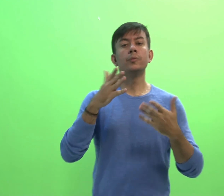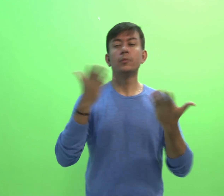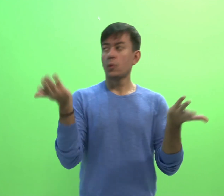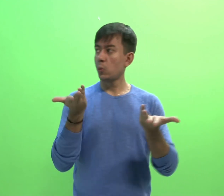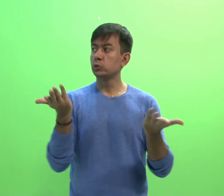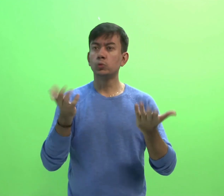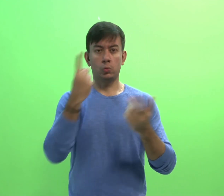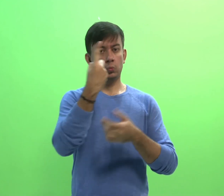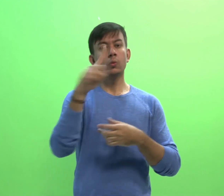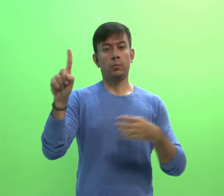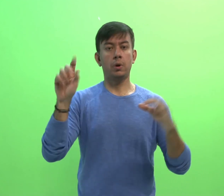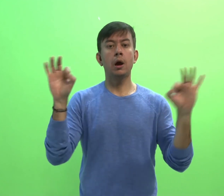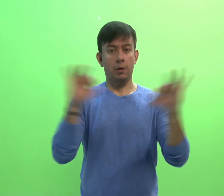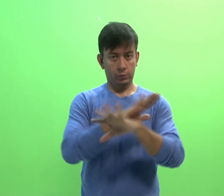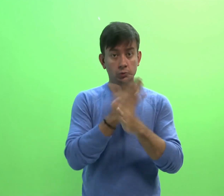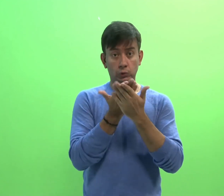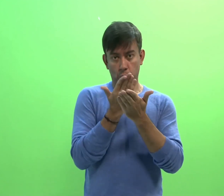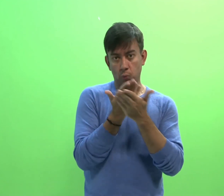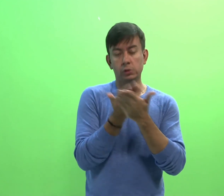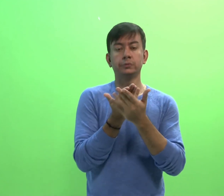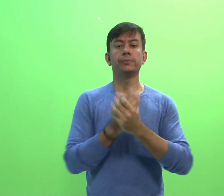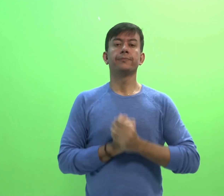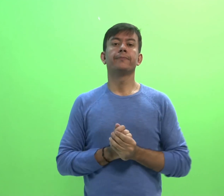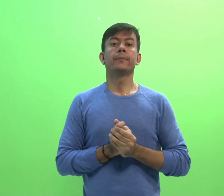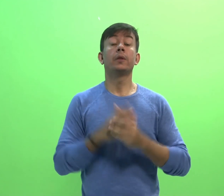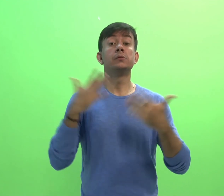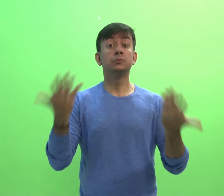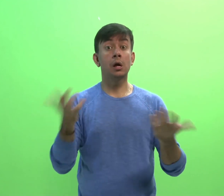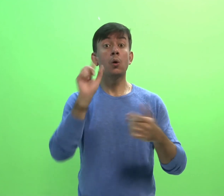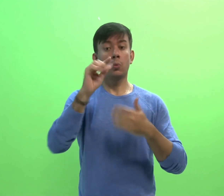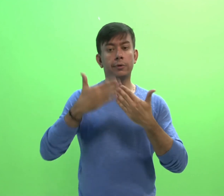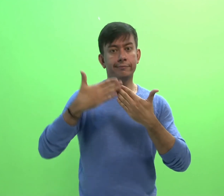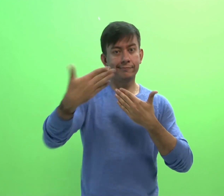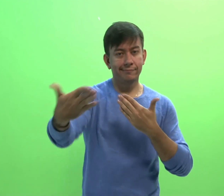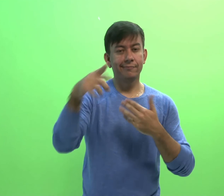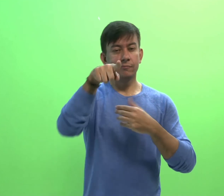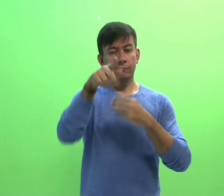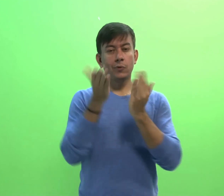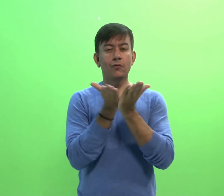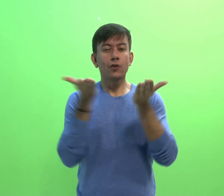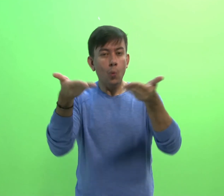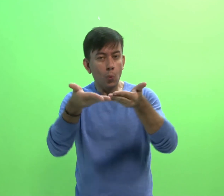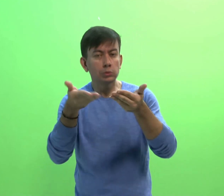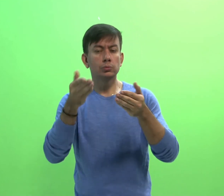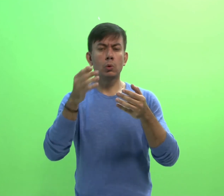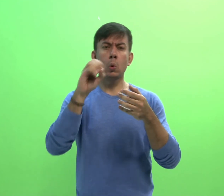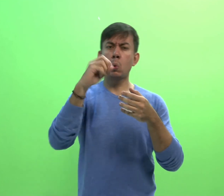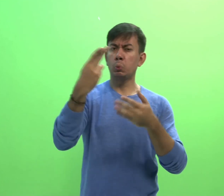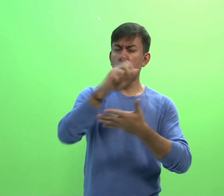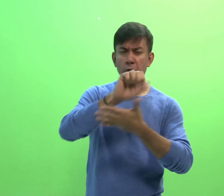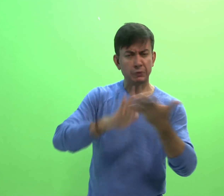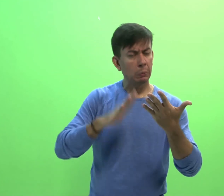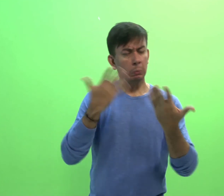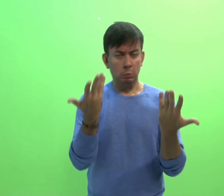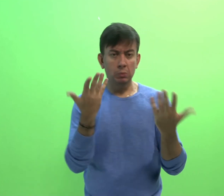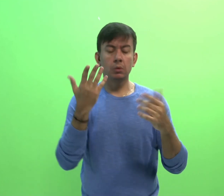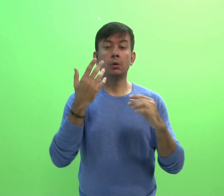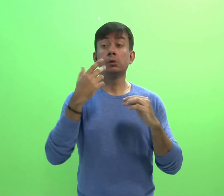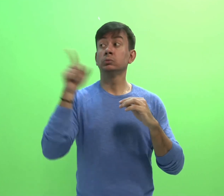Então, já estamos finalizando nossa aula. E vocês terão o fórum ou atividade.